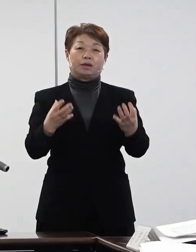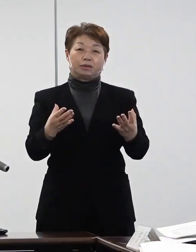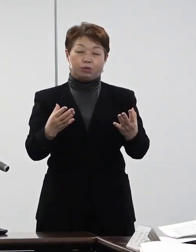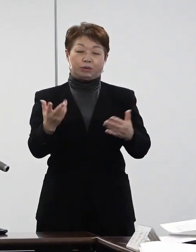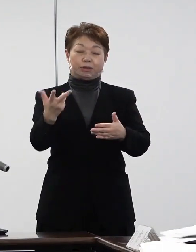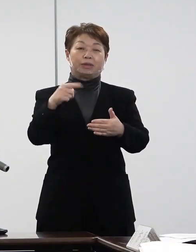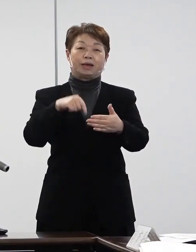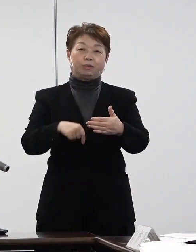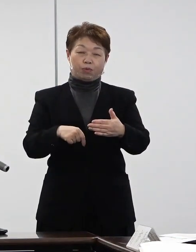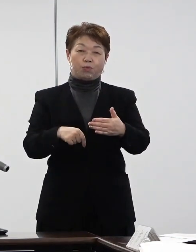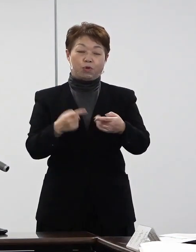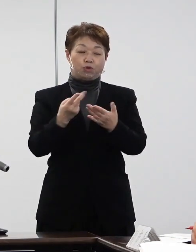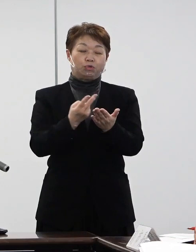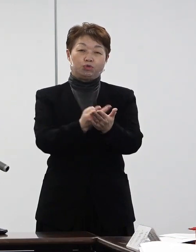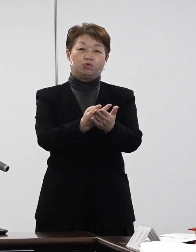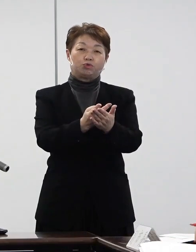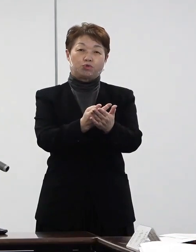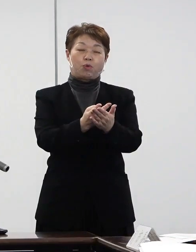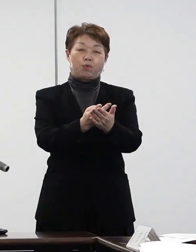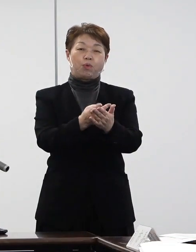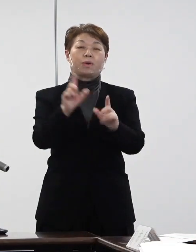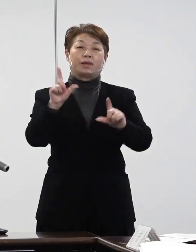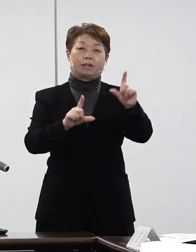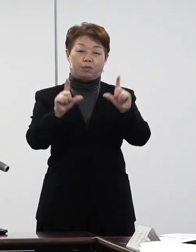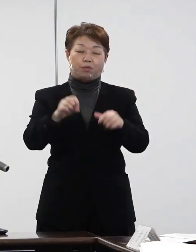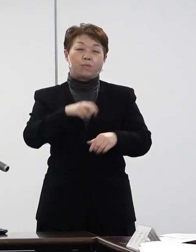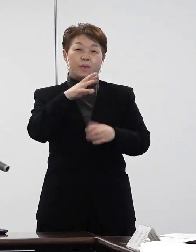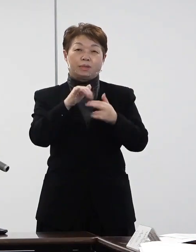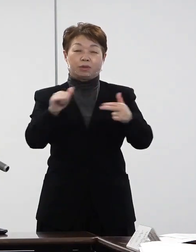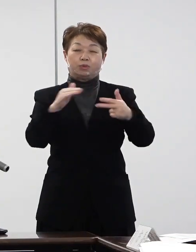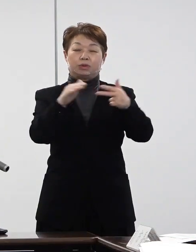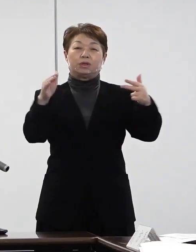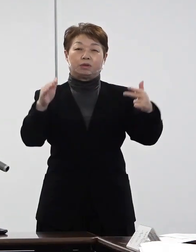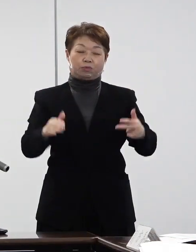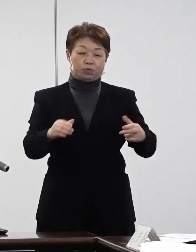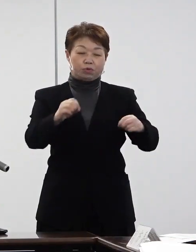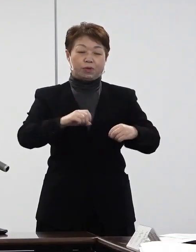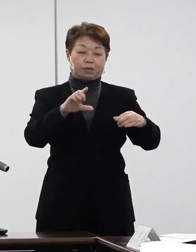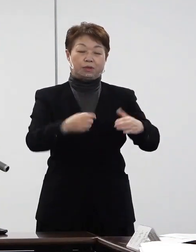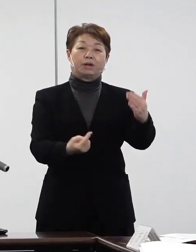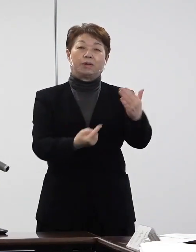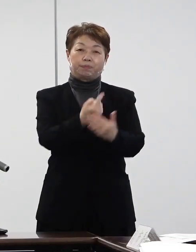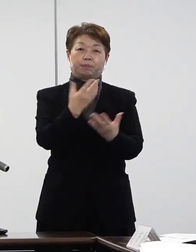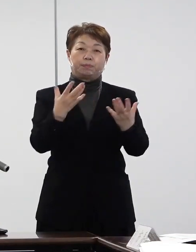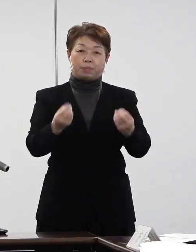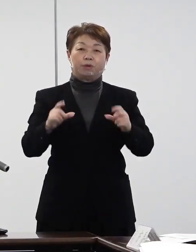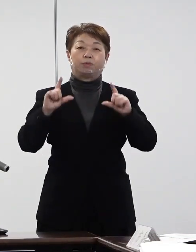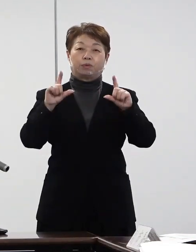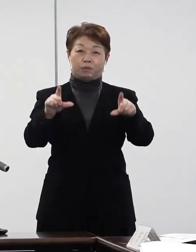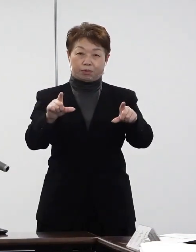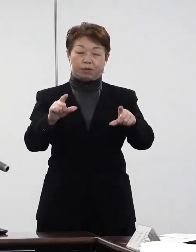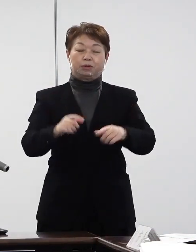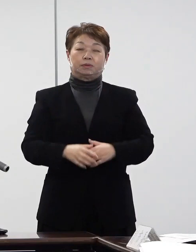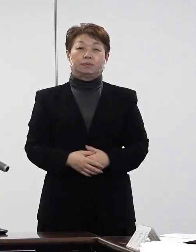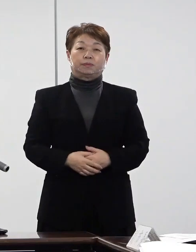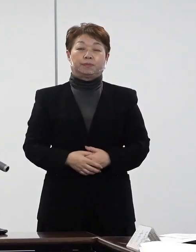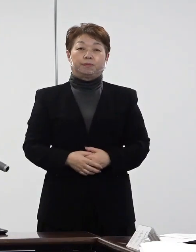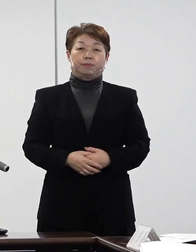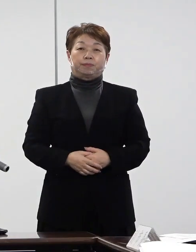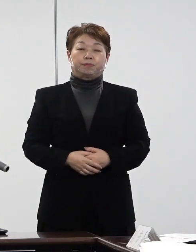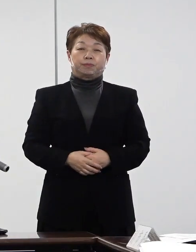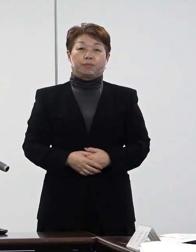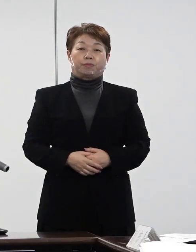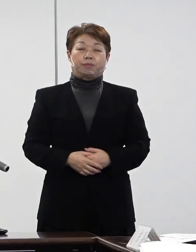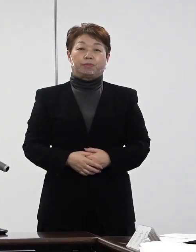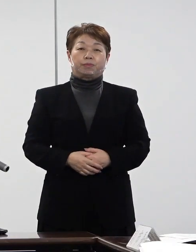市内の入所型高齢者施設でクラスターの発生が確認されましたのでご報告いたします。この